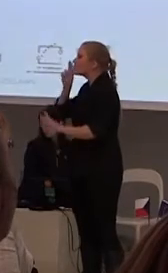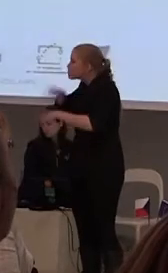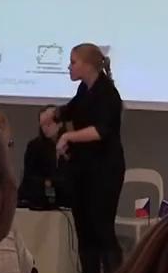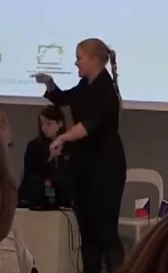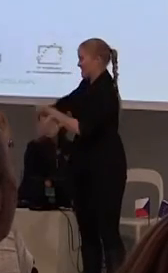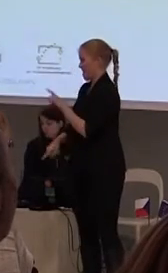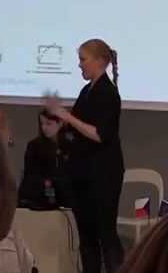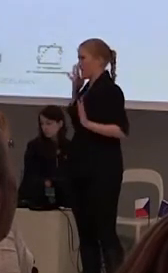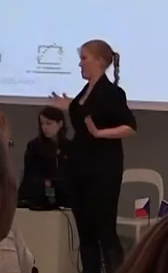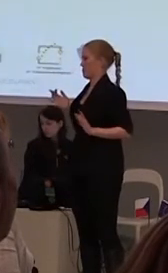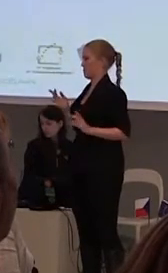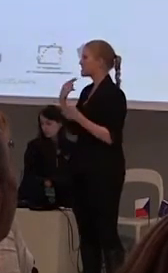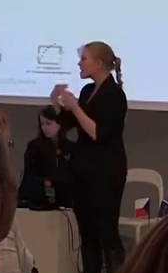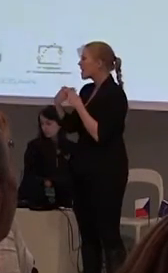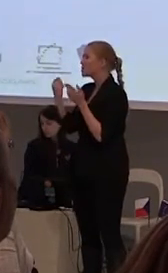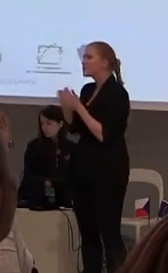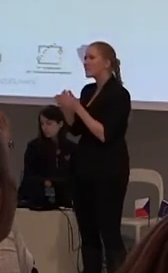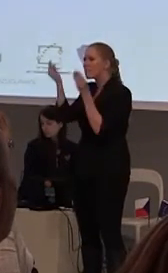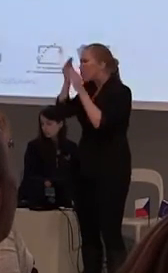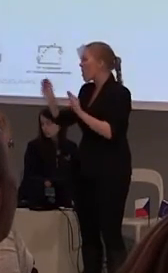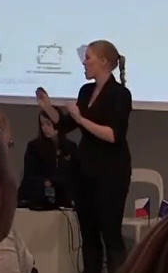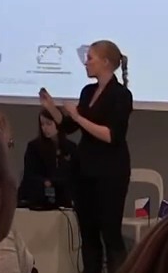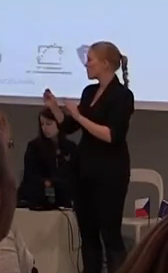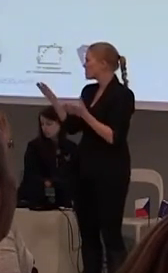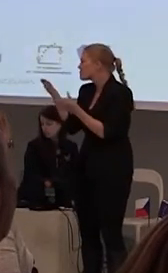až prováděcí normy a celá ta série věcí, o kterých budeme mluvit